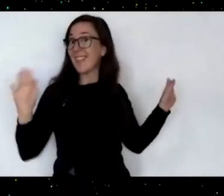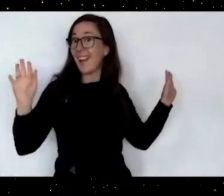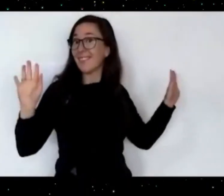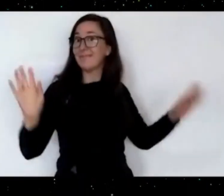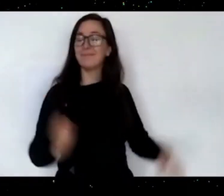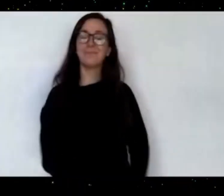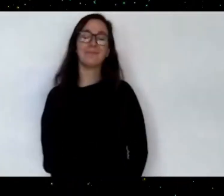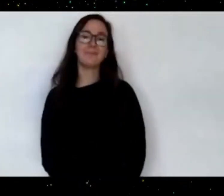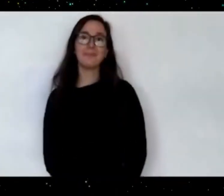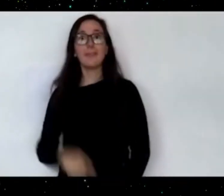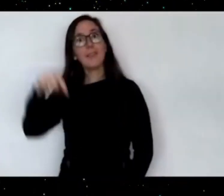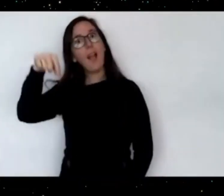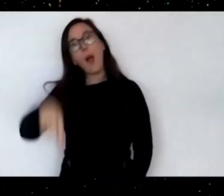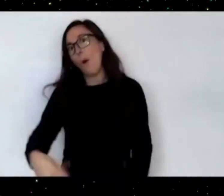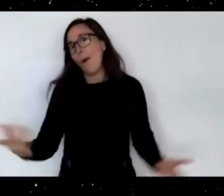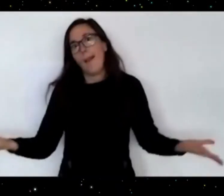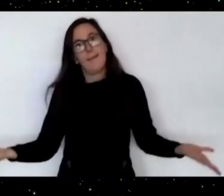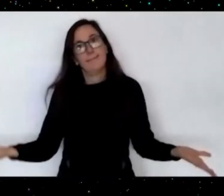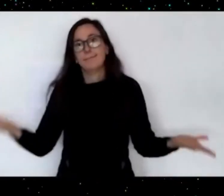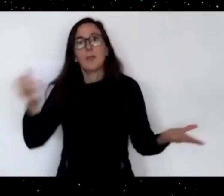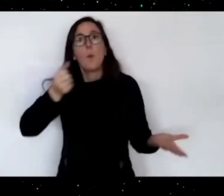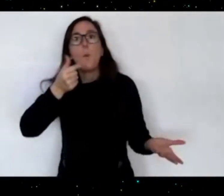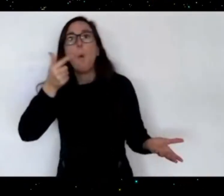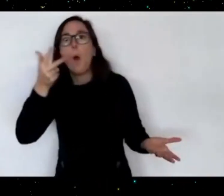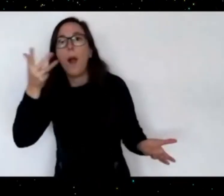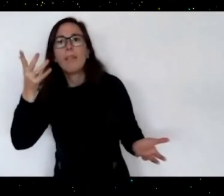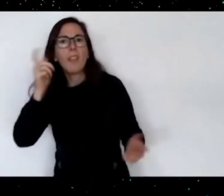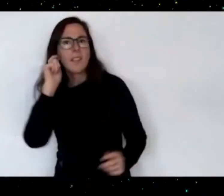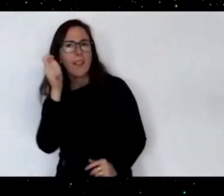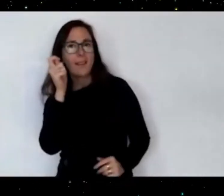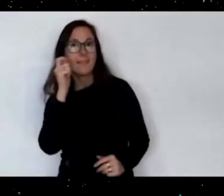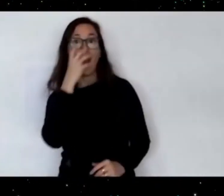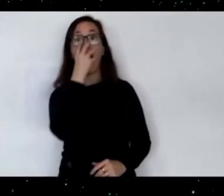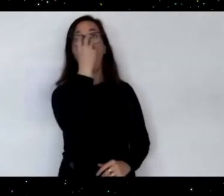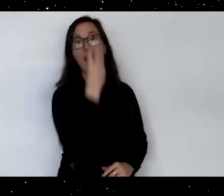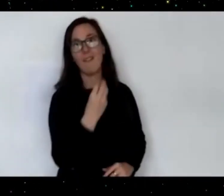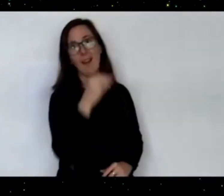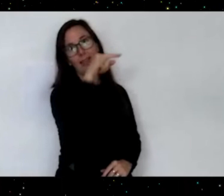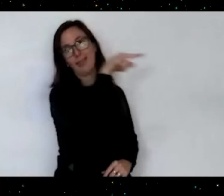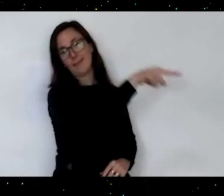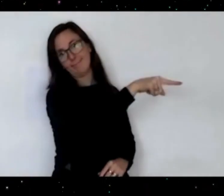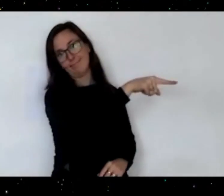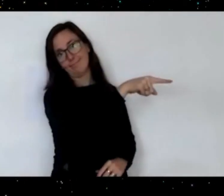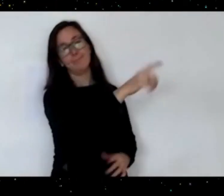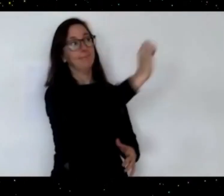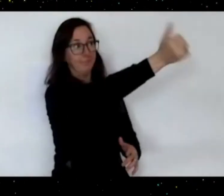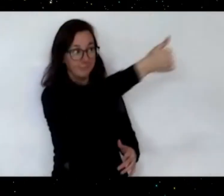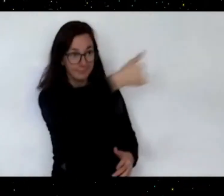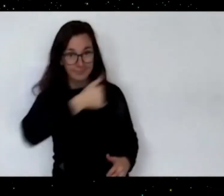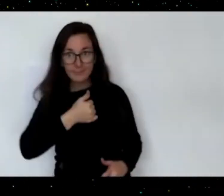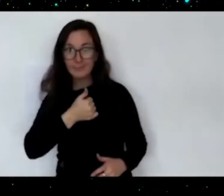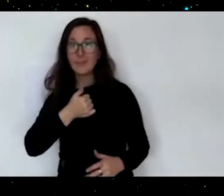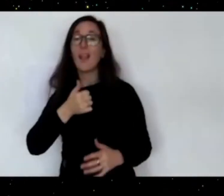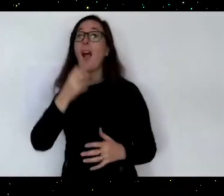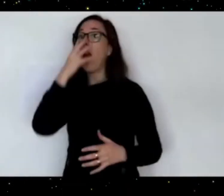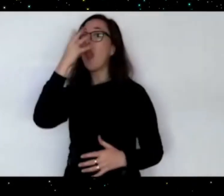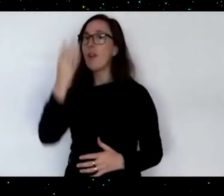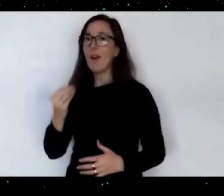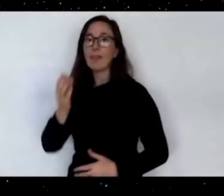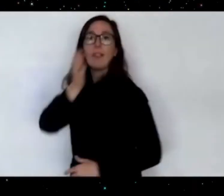Es el turno de contar del elefante. De espaldas, el elefante